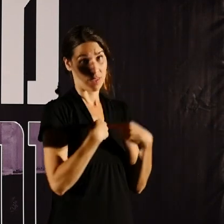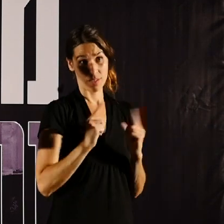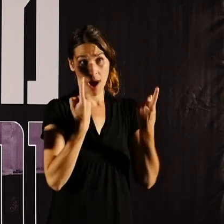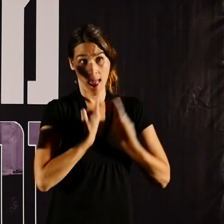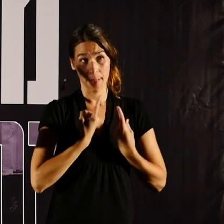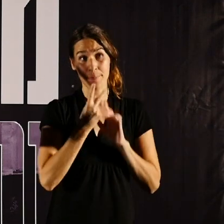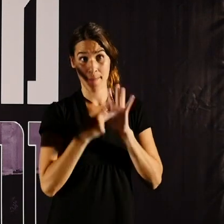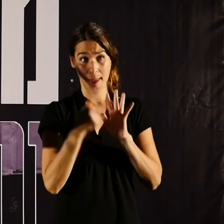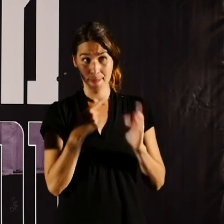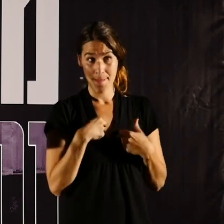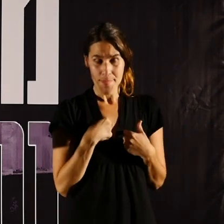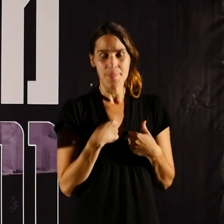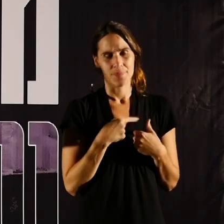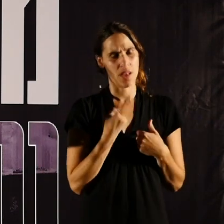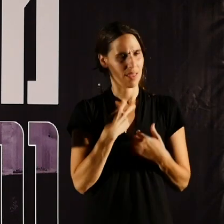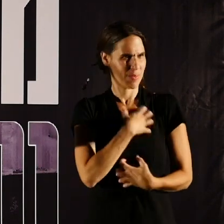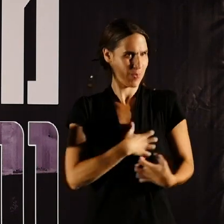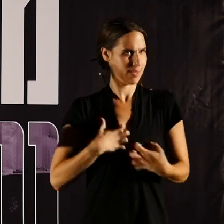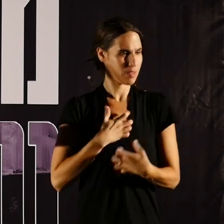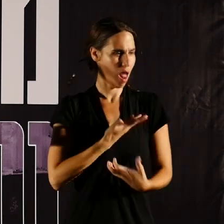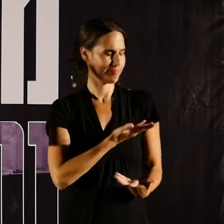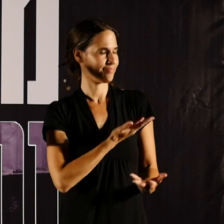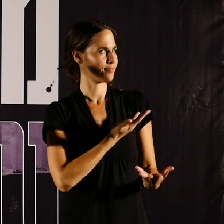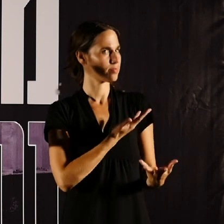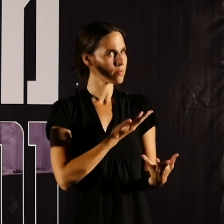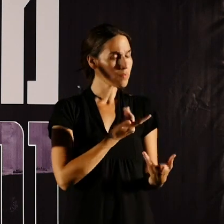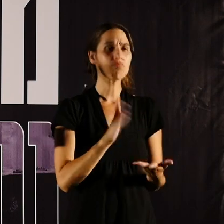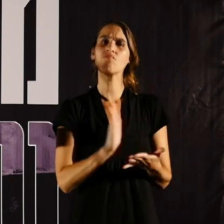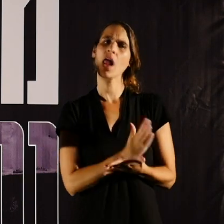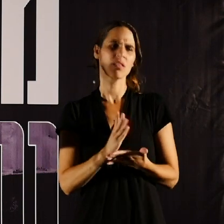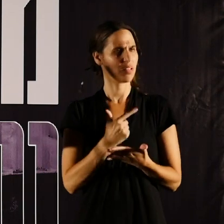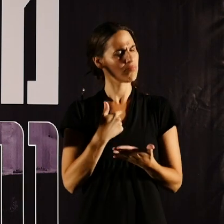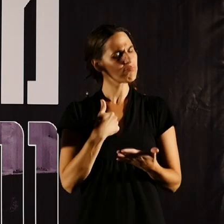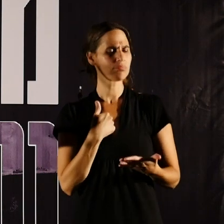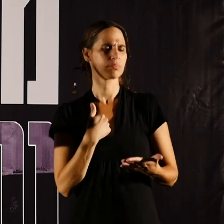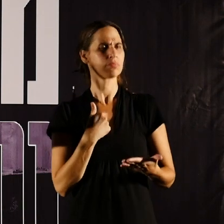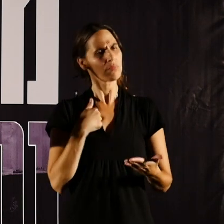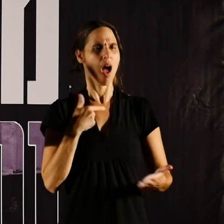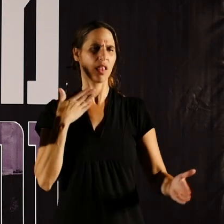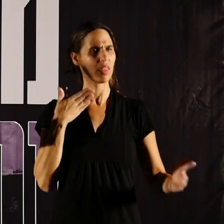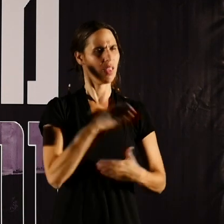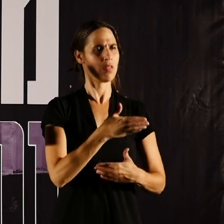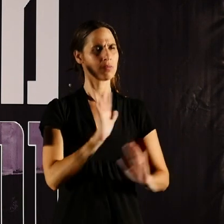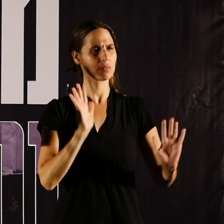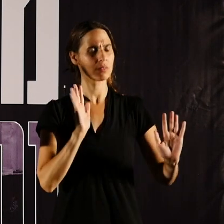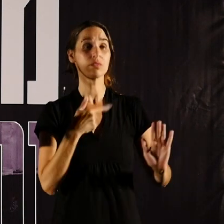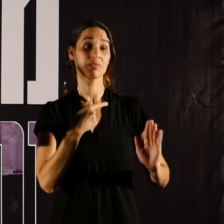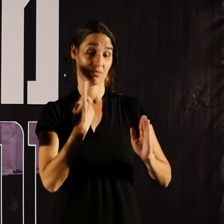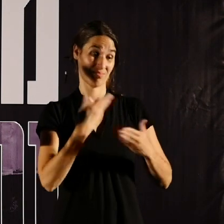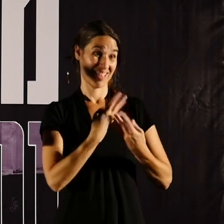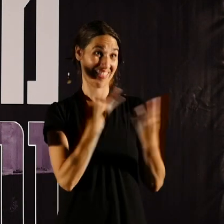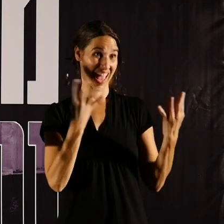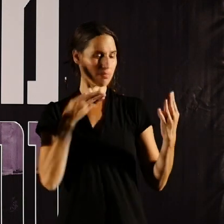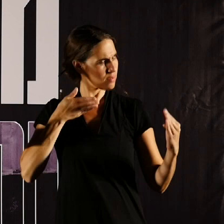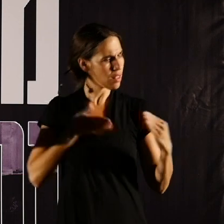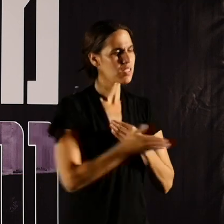אישית פעמיים והייתי מאוד מתוסכל מזה אז החלטתי שאני נכנס על דעת עצמי פתחתי את הגדר ונכנסתי